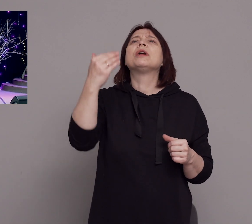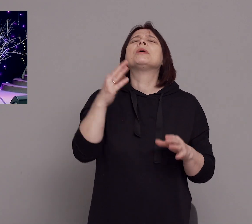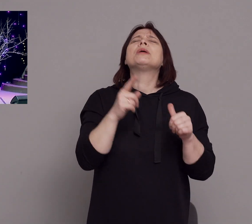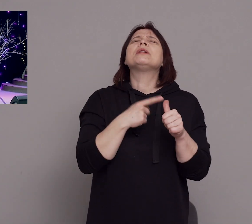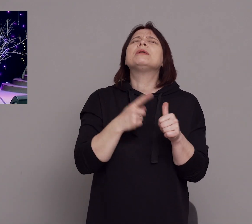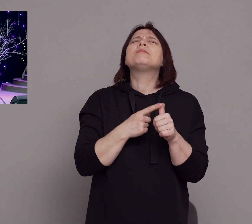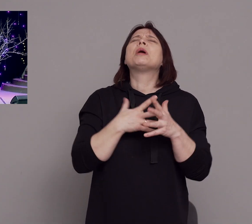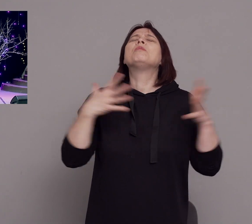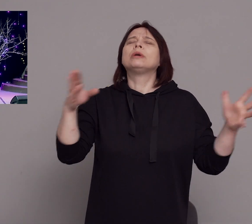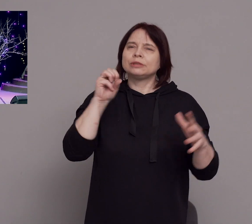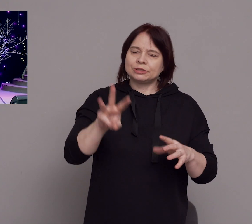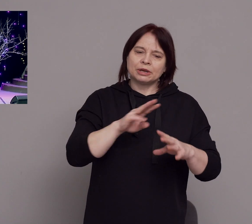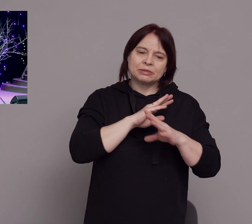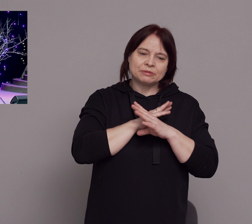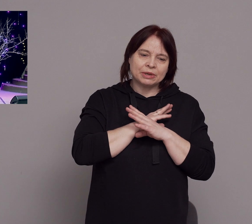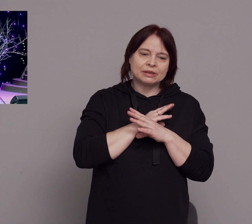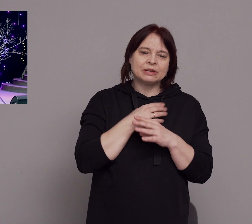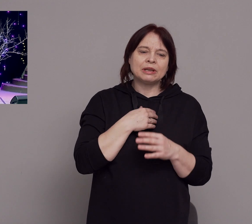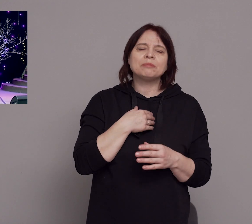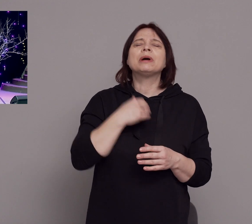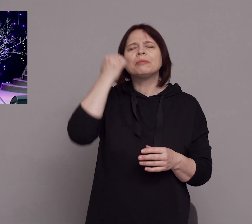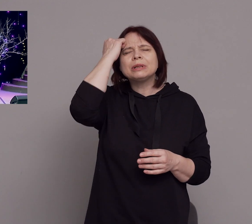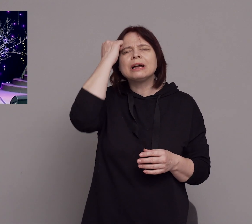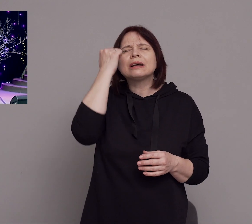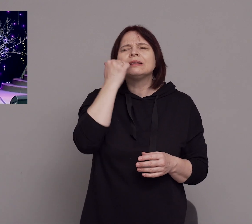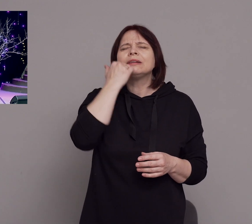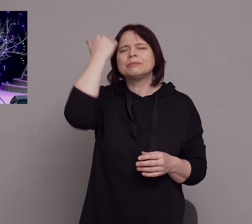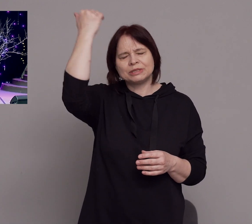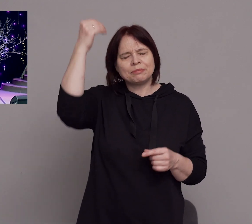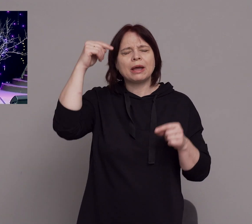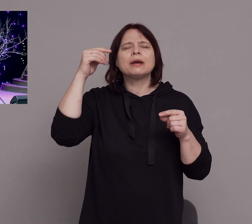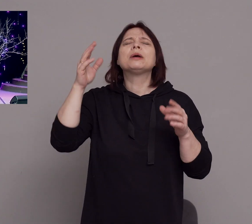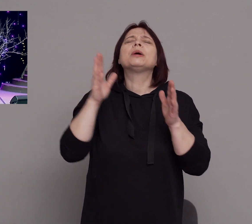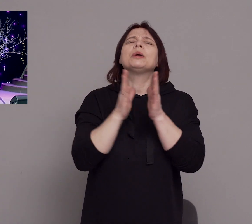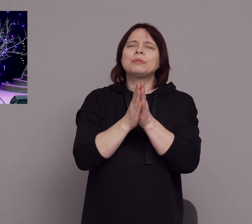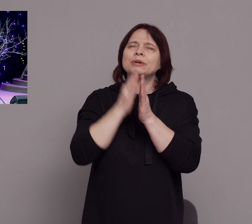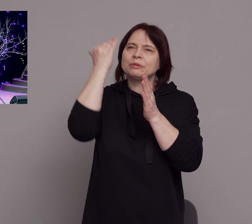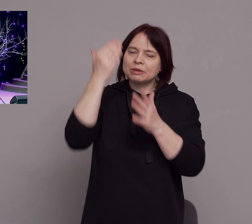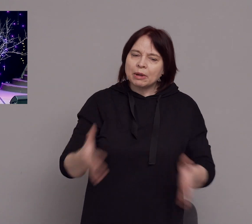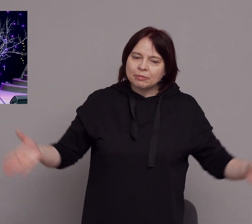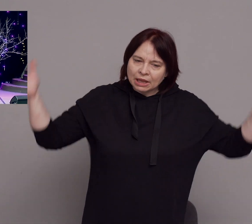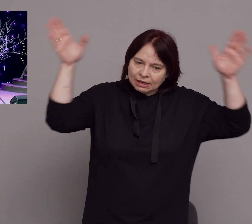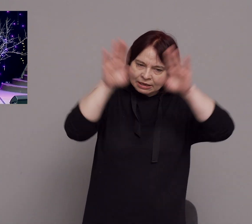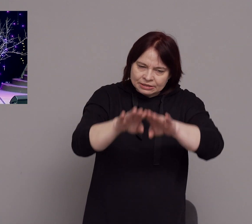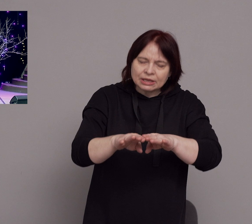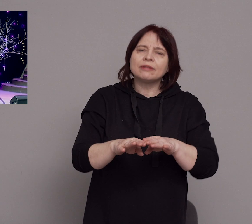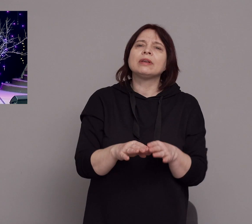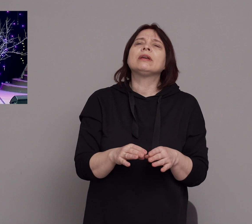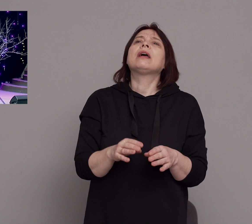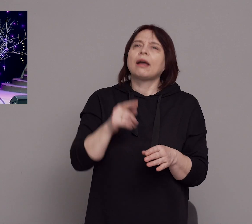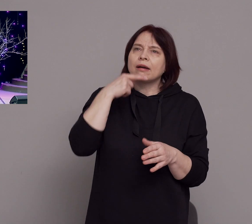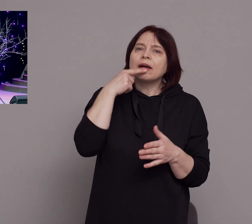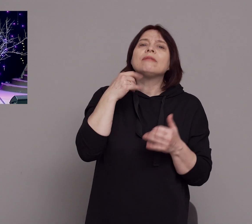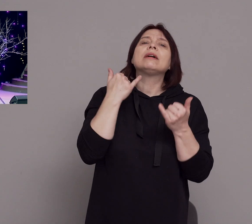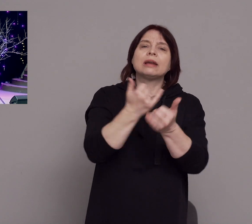И мы превозносим Тебя на этом месте. Мы ожидаем Тебя на этом месте сегодня. Просим Тебя, благослови нас. Говори к